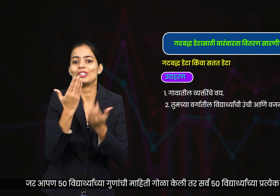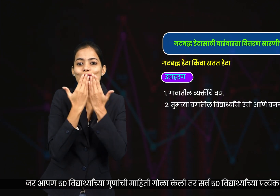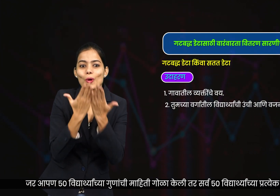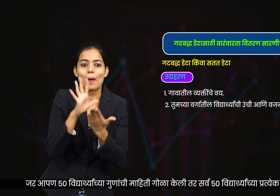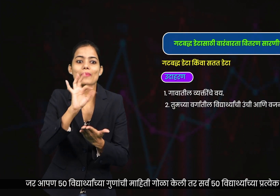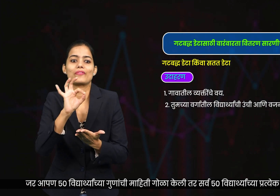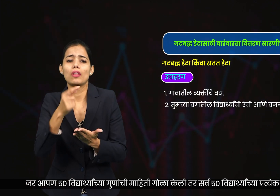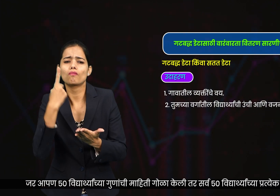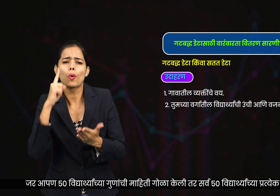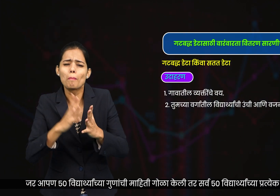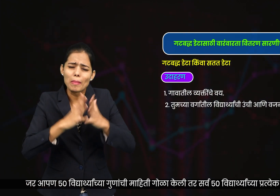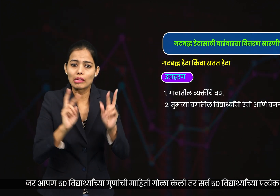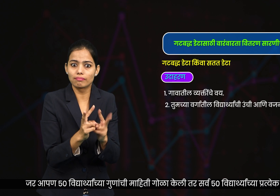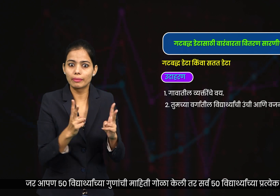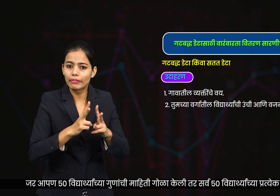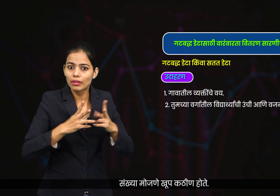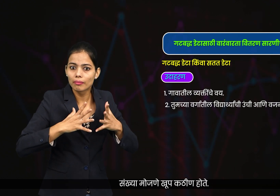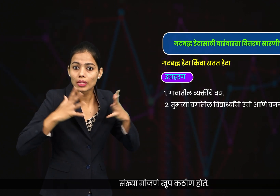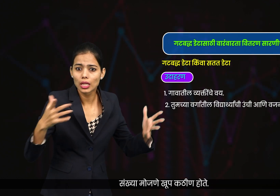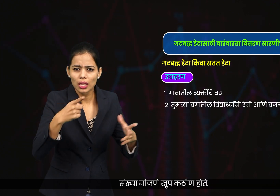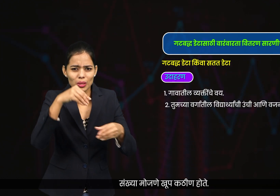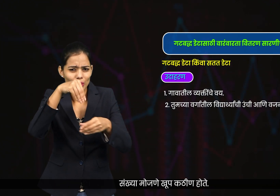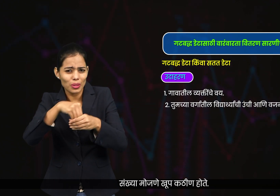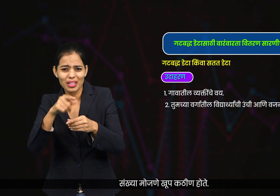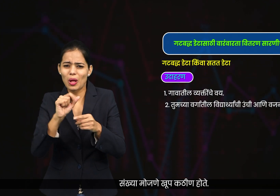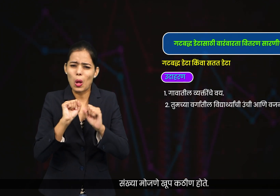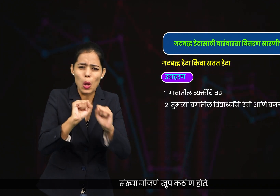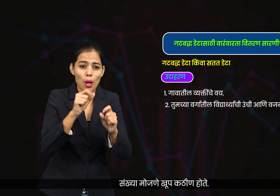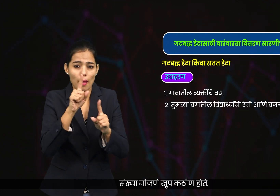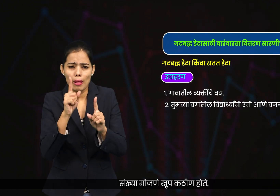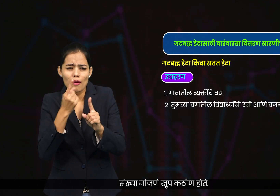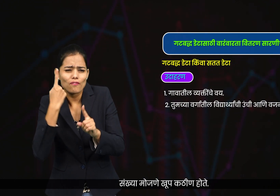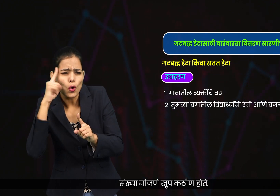50 विद्यार्थ्यांच्या प्रत्येक गुणांची संख्या मोजणे खूप कठीण होते.